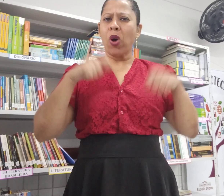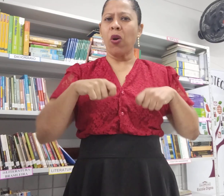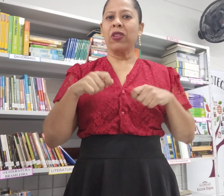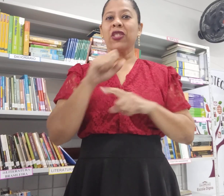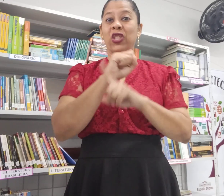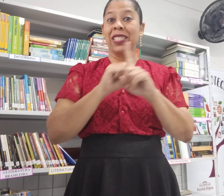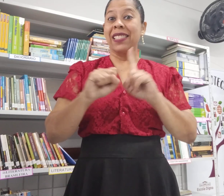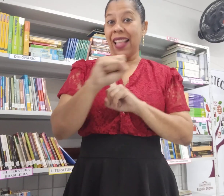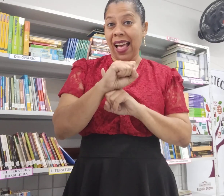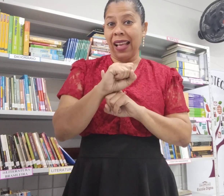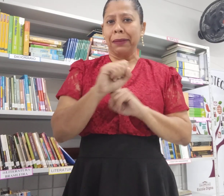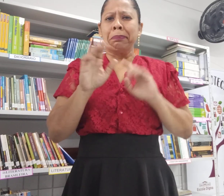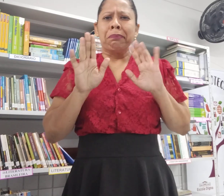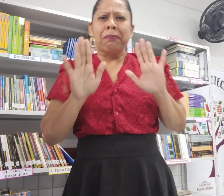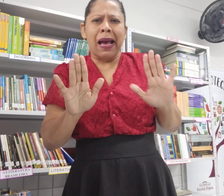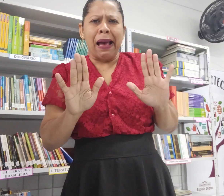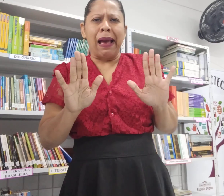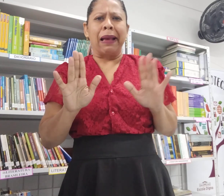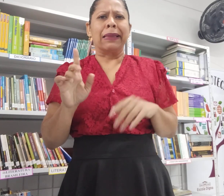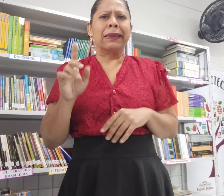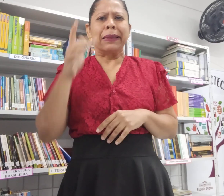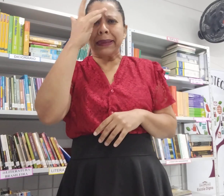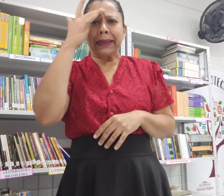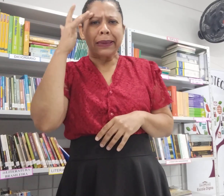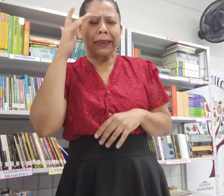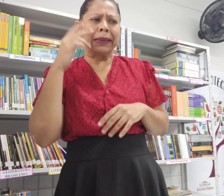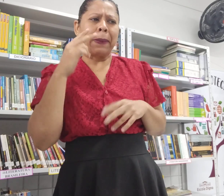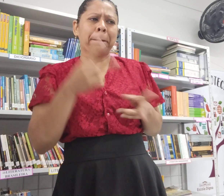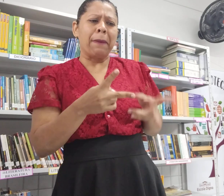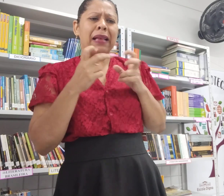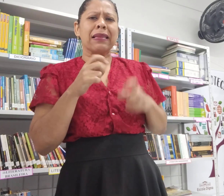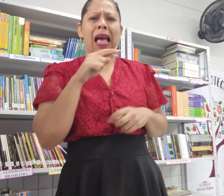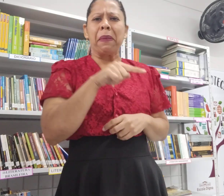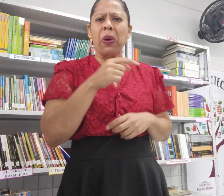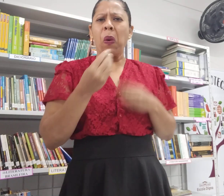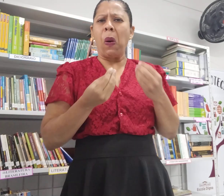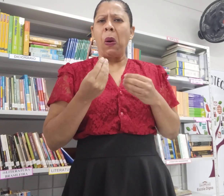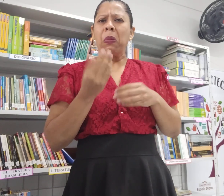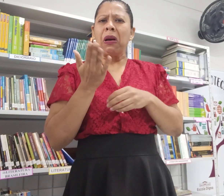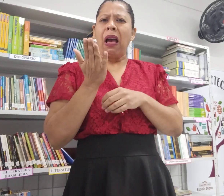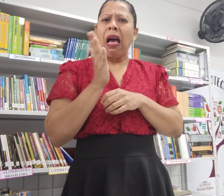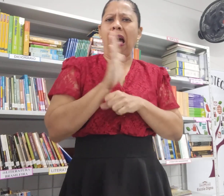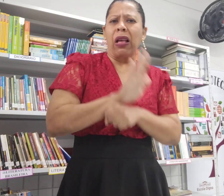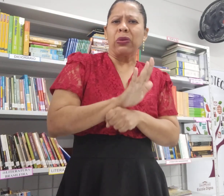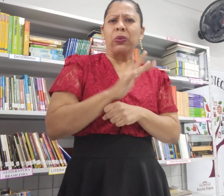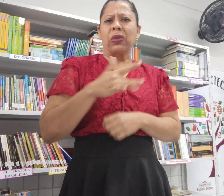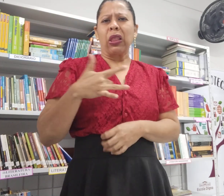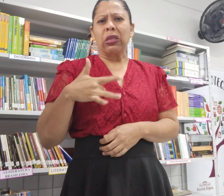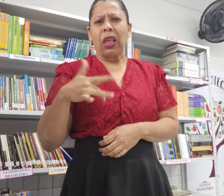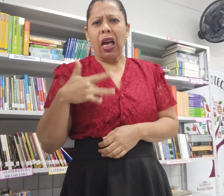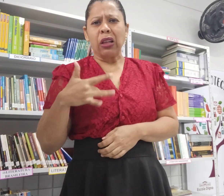assistencial excluída, uma visão assistencialista, porém, que excluía